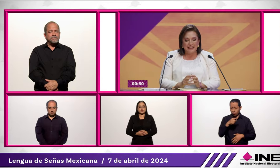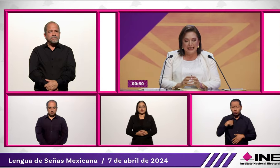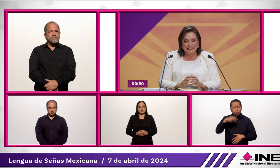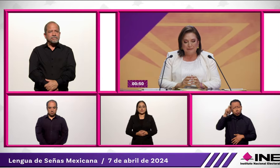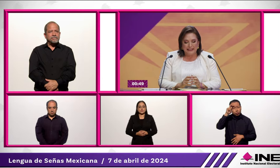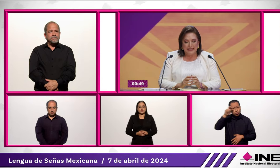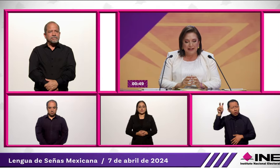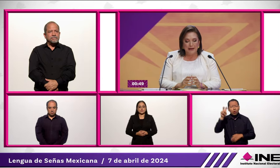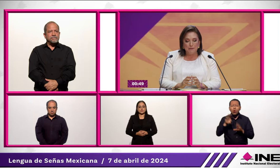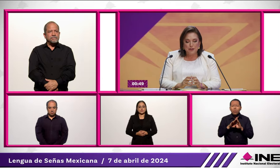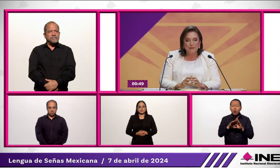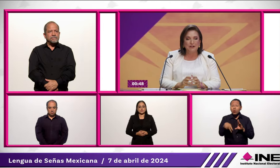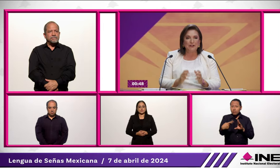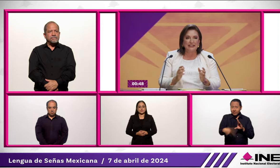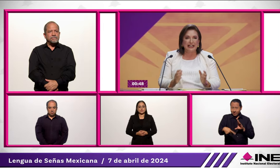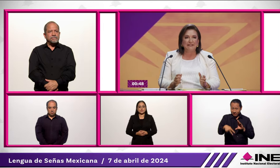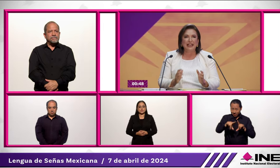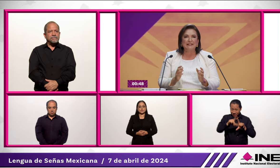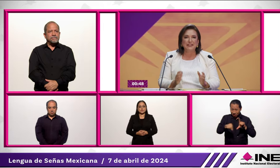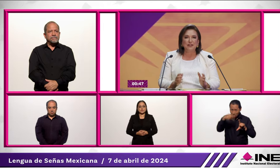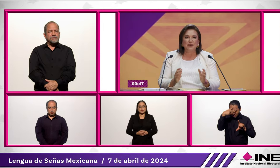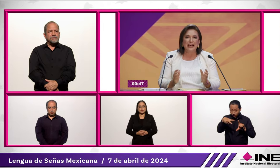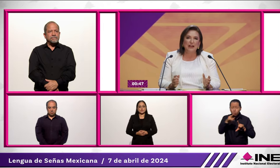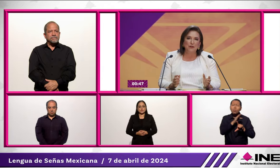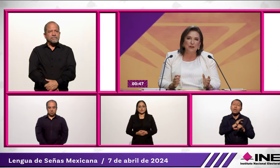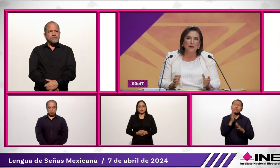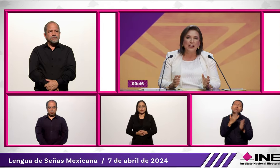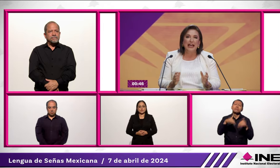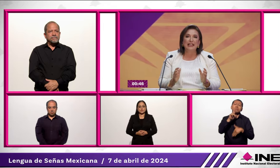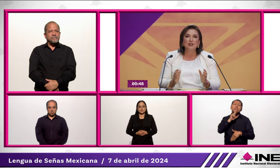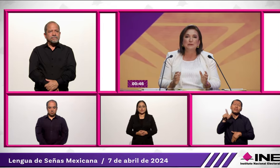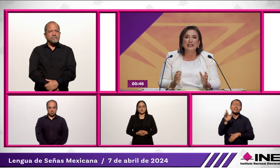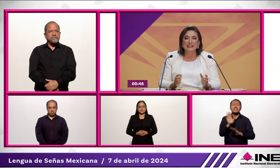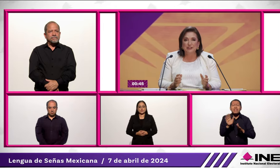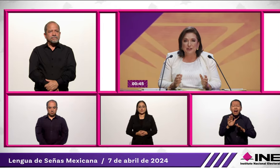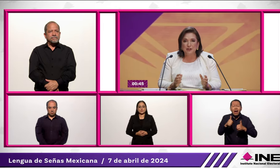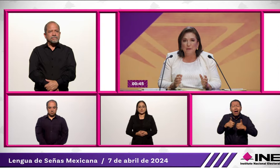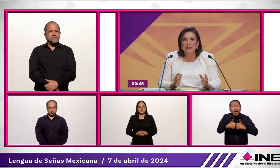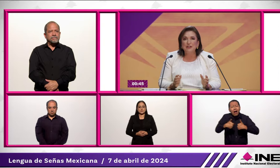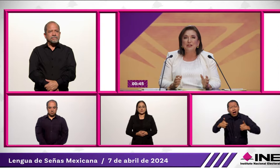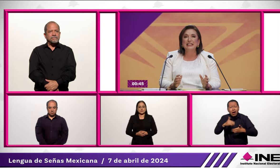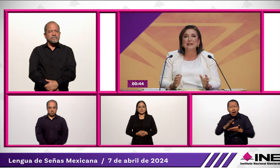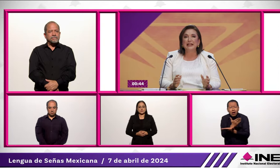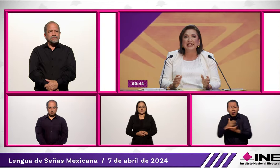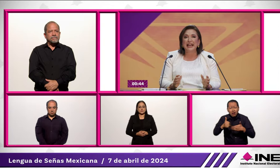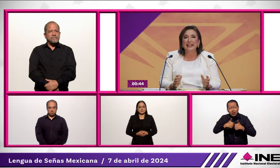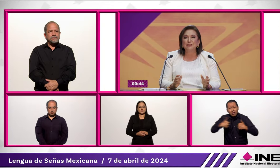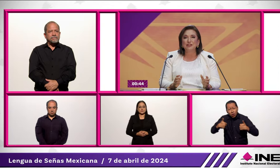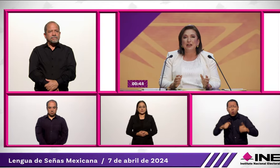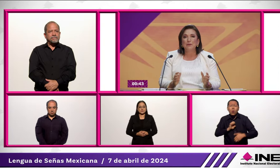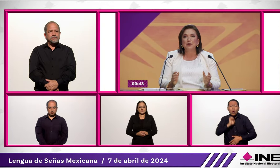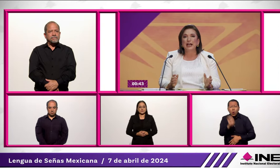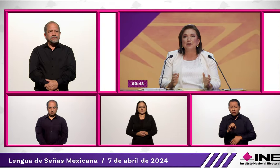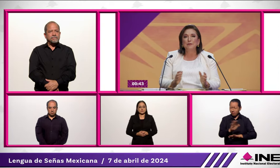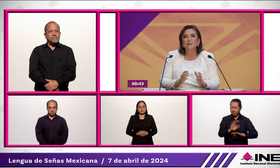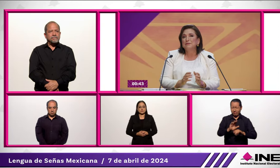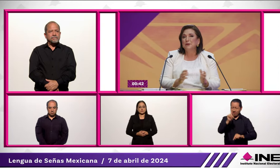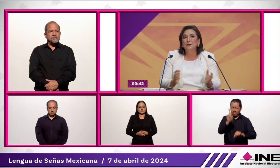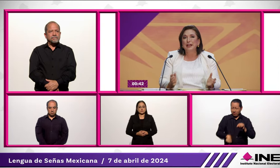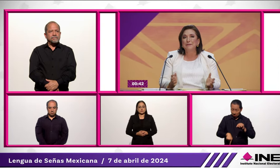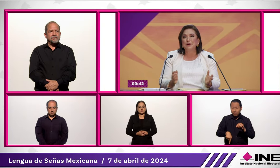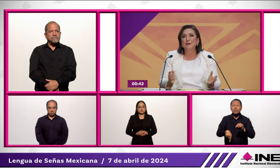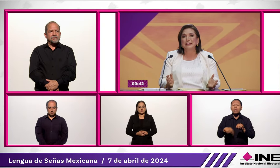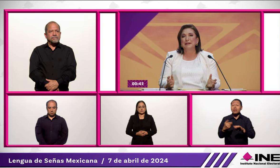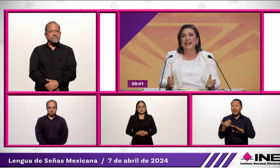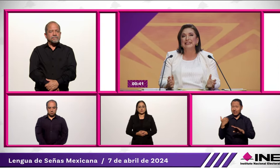que realmente a este país le vaya mucho mejor, que se acabe la división, el odio. En 2018, millones de mexicanos votaron